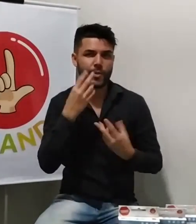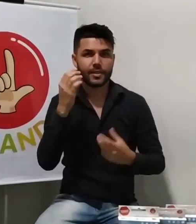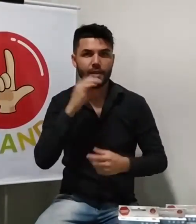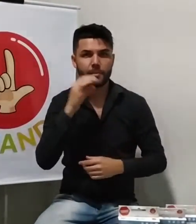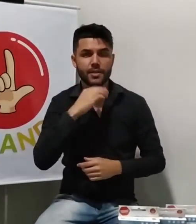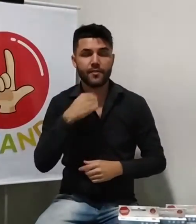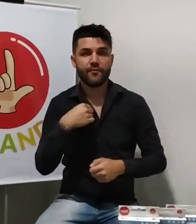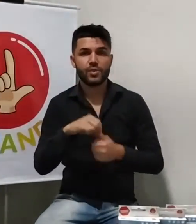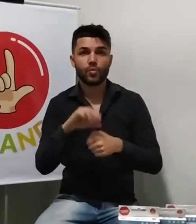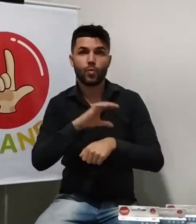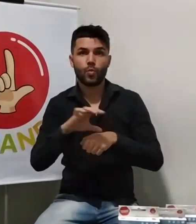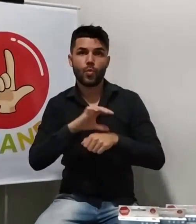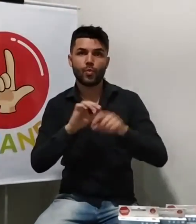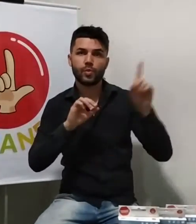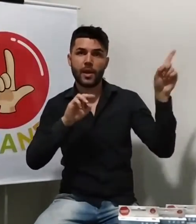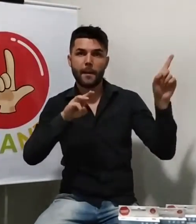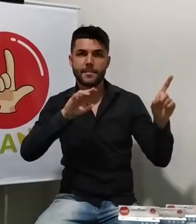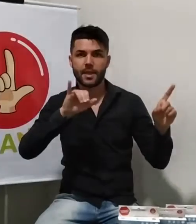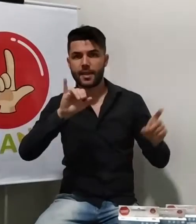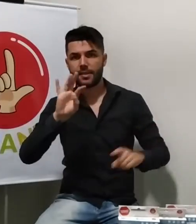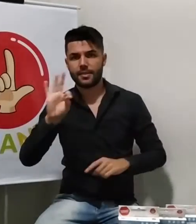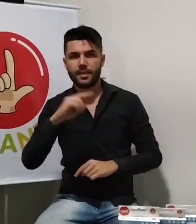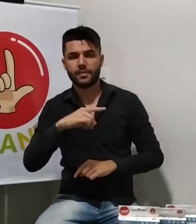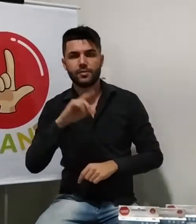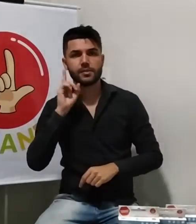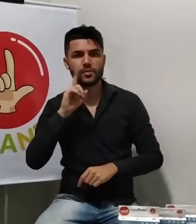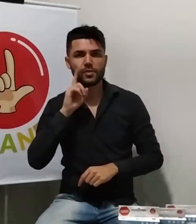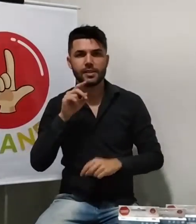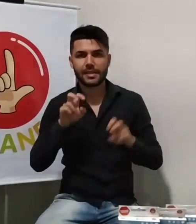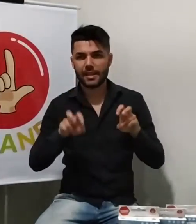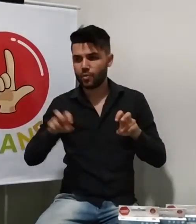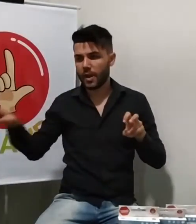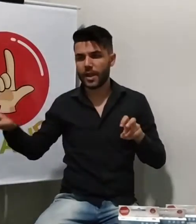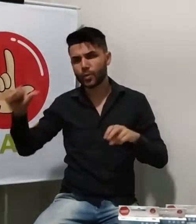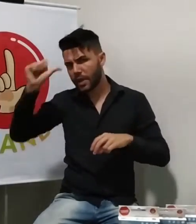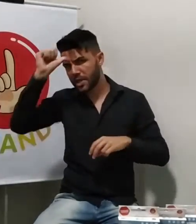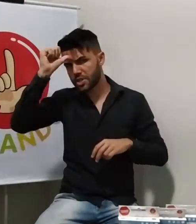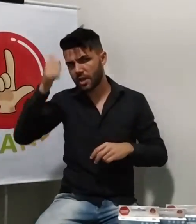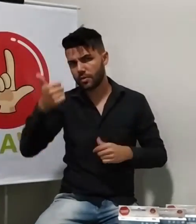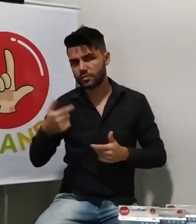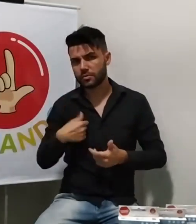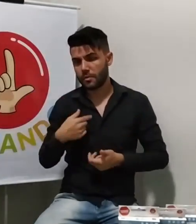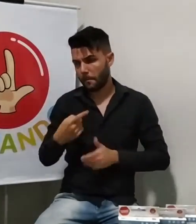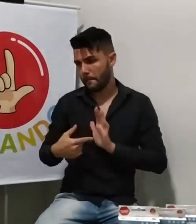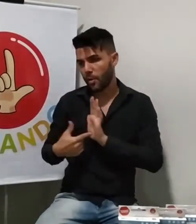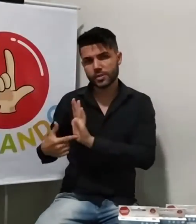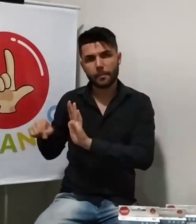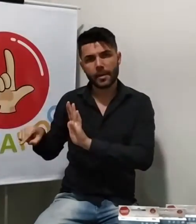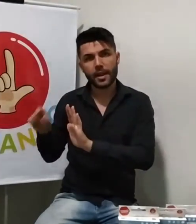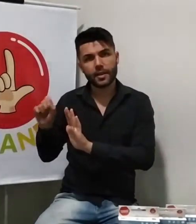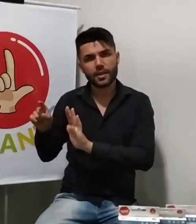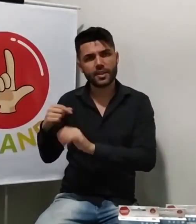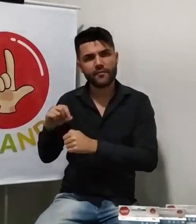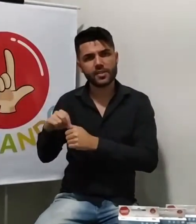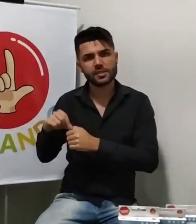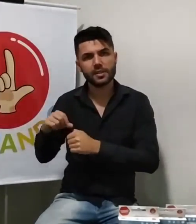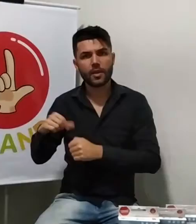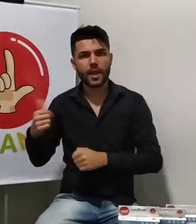futuro. Eles foram os primeiros a falar pra gente assim, gente, não cria aplicação pra ser instalada, isso aí vai acabar. Pensa que tudo vai ser na nuvem, começa a